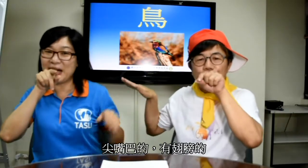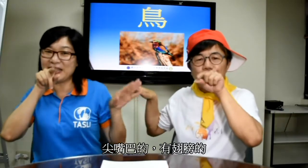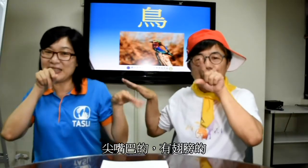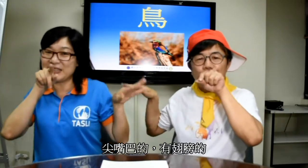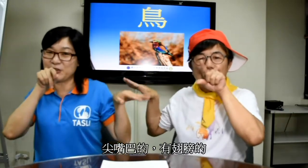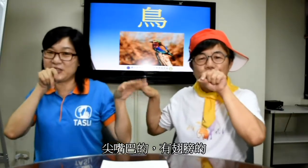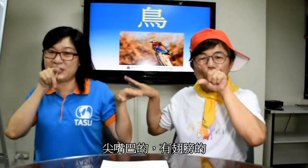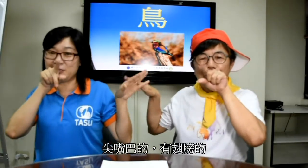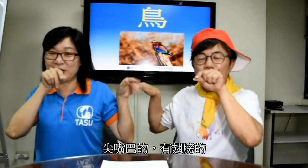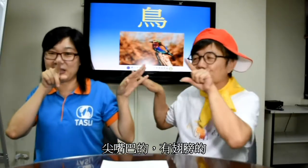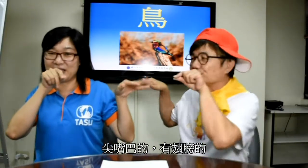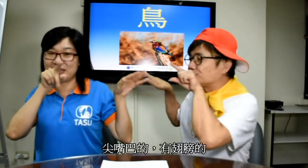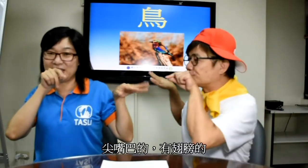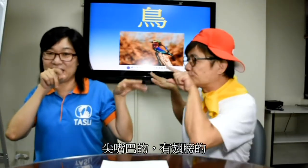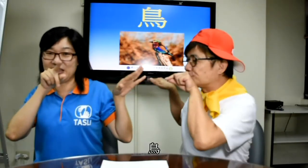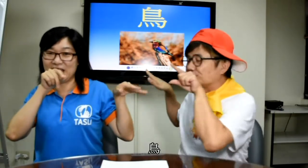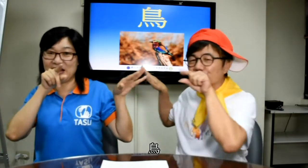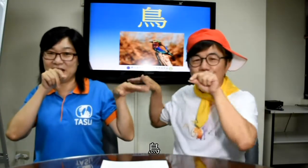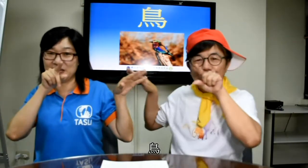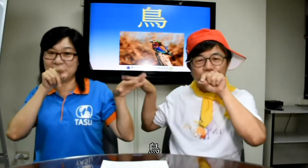的有翅膀的鸟，